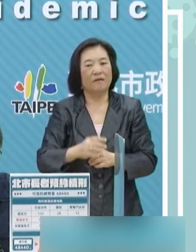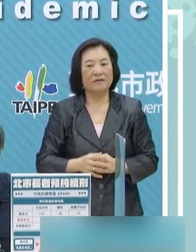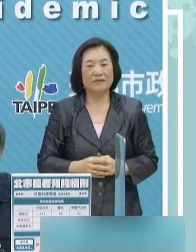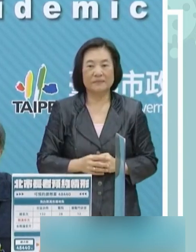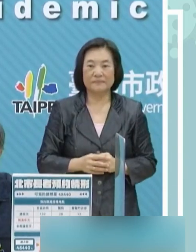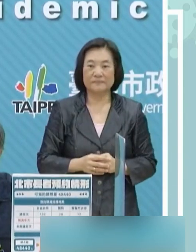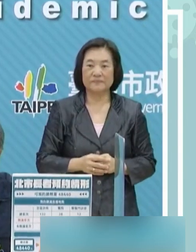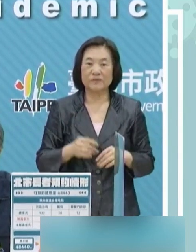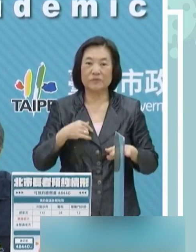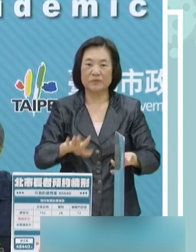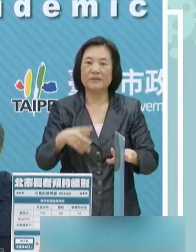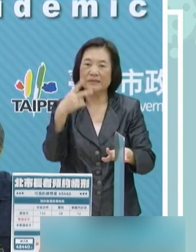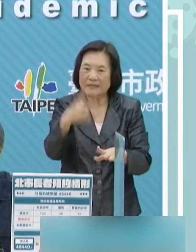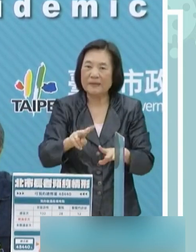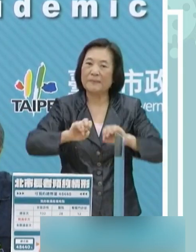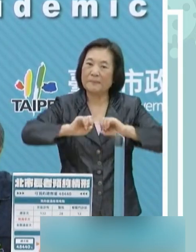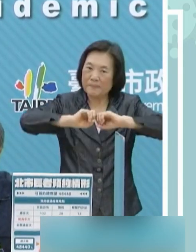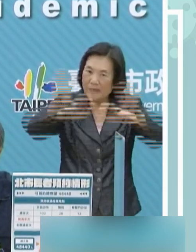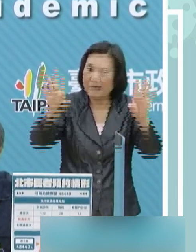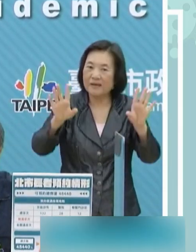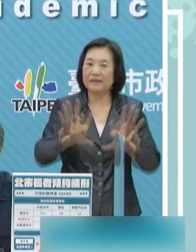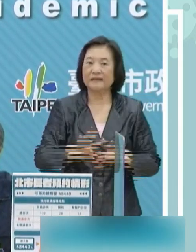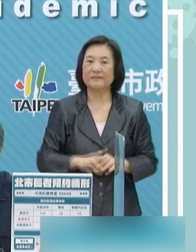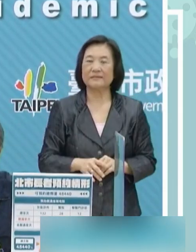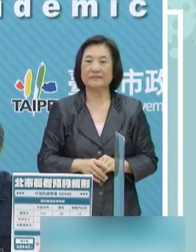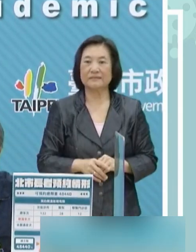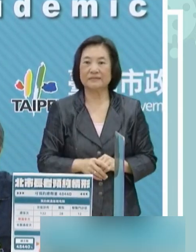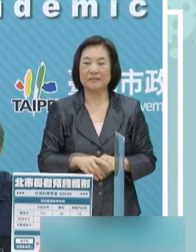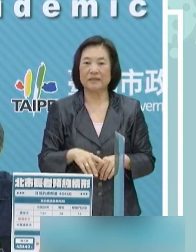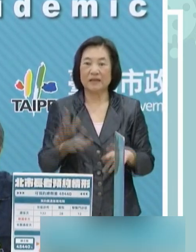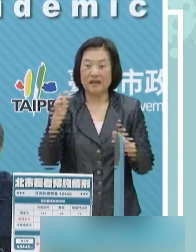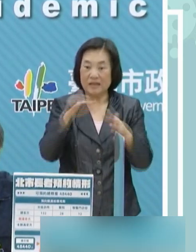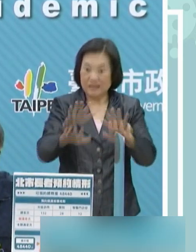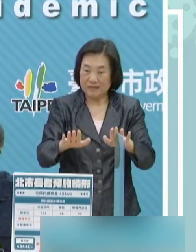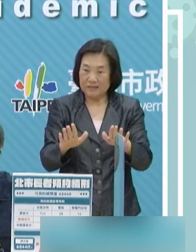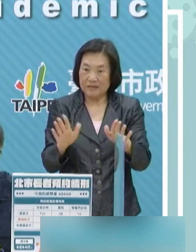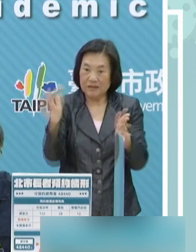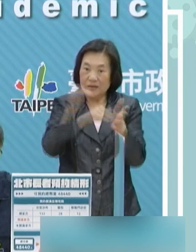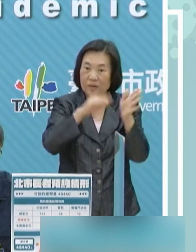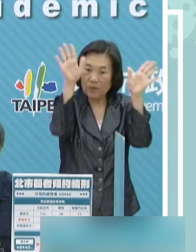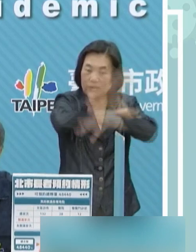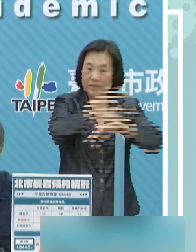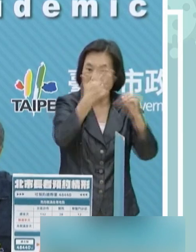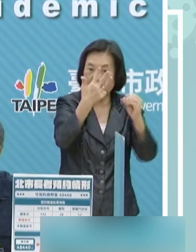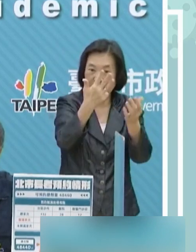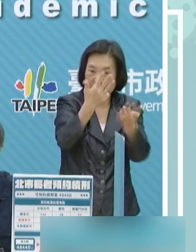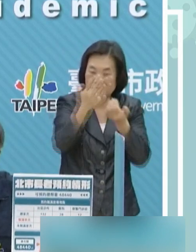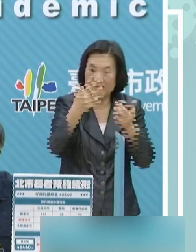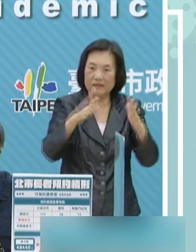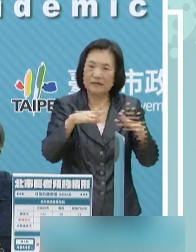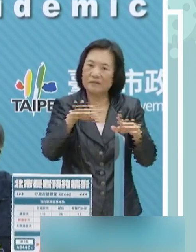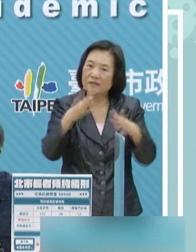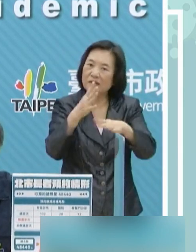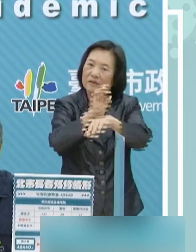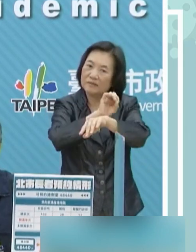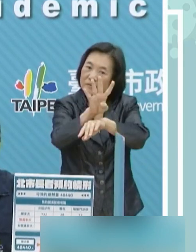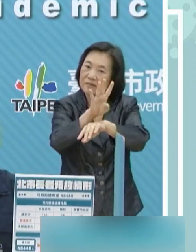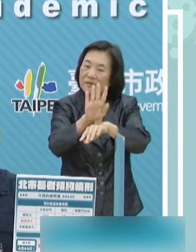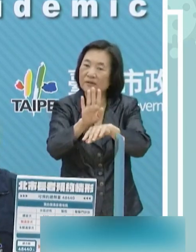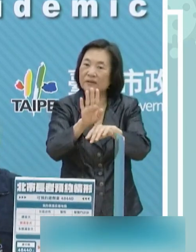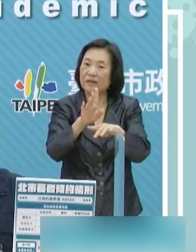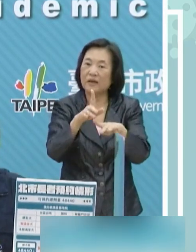们切来看哦，到一点的时候哈，理论上我们台北市我们有48000个名额可以用